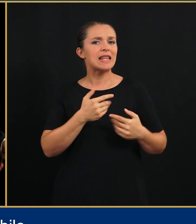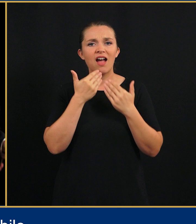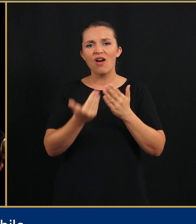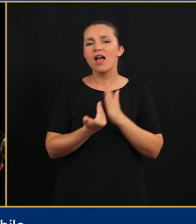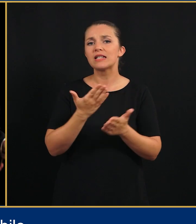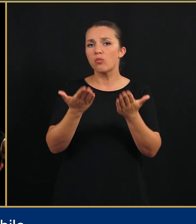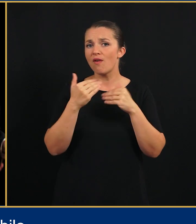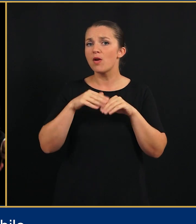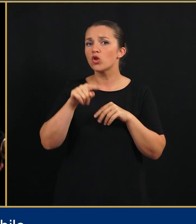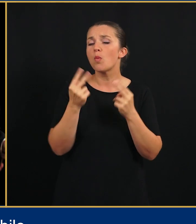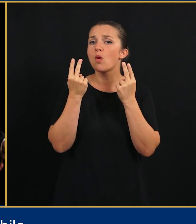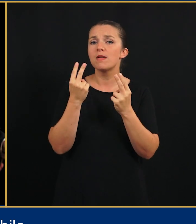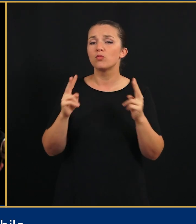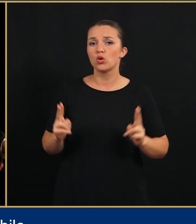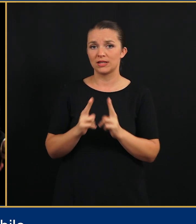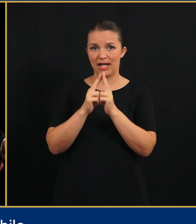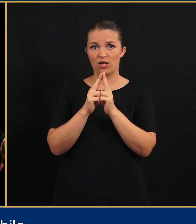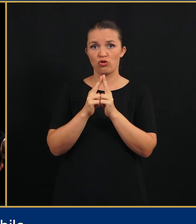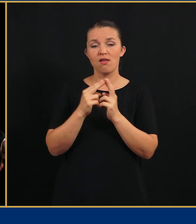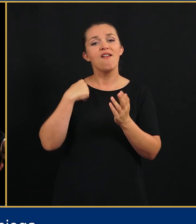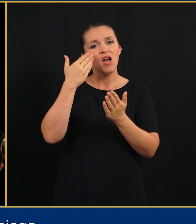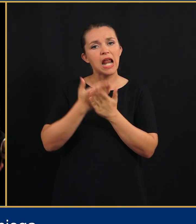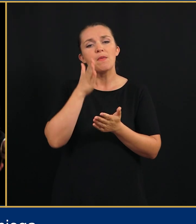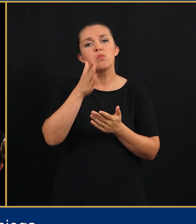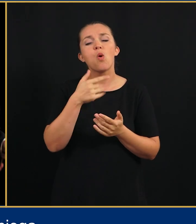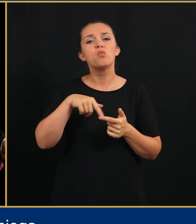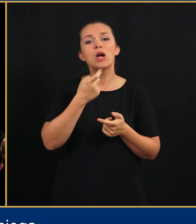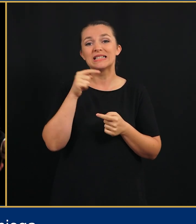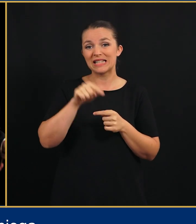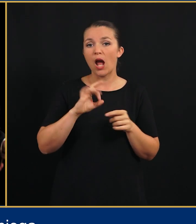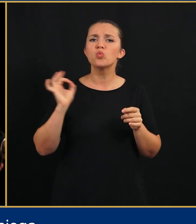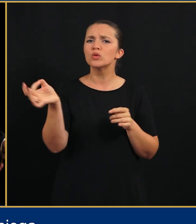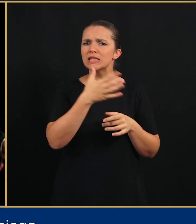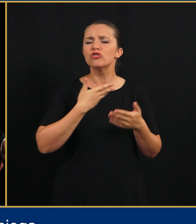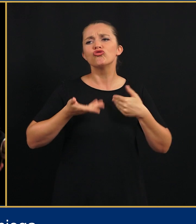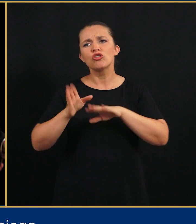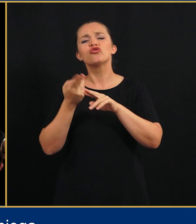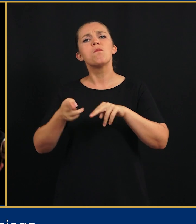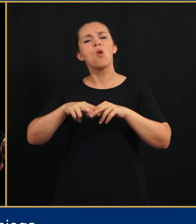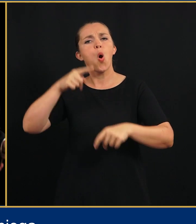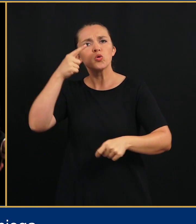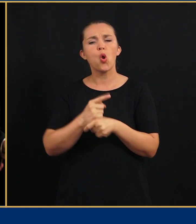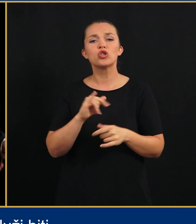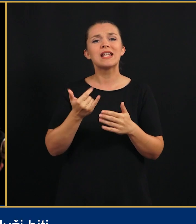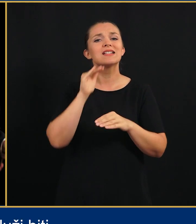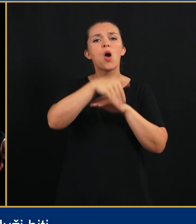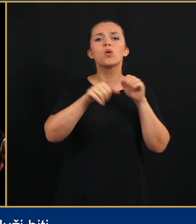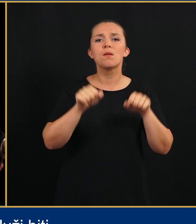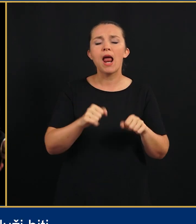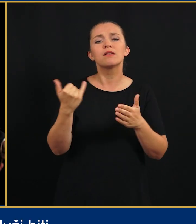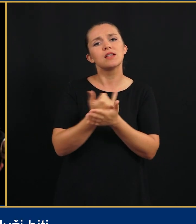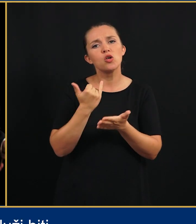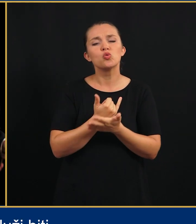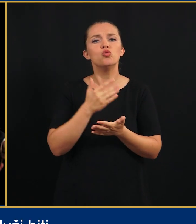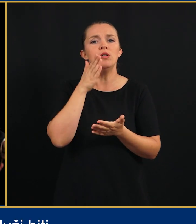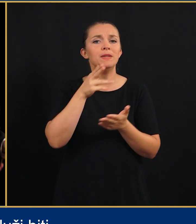hvala za povabilo na to pomembno srečanje. Verjamem, da bomo iz njega vsi skupaj odšli še bolj odločeni, da si Zahodni Balkan